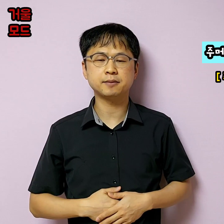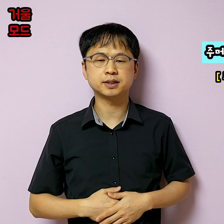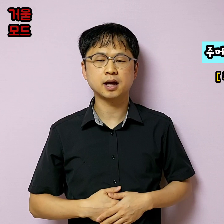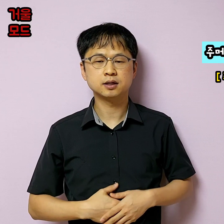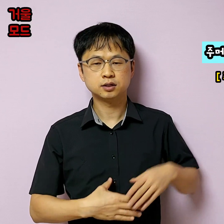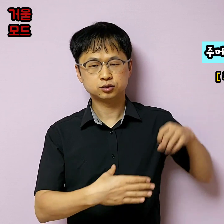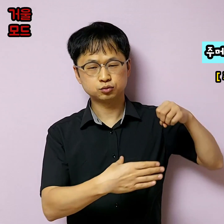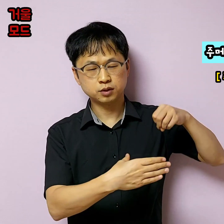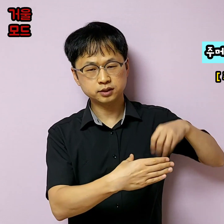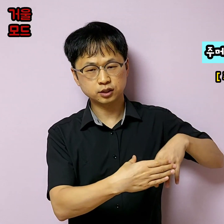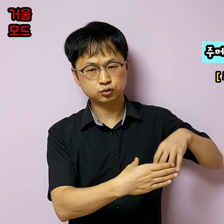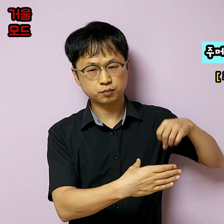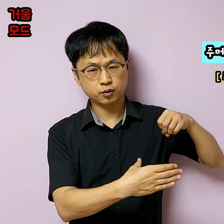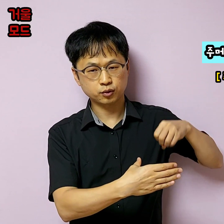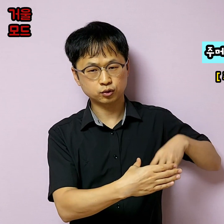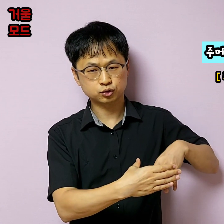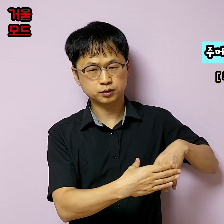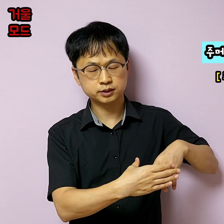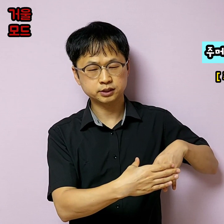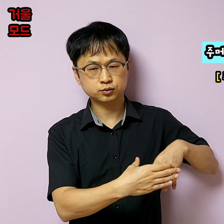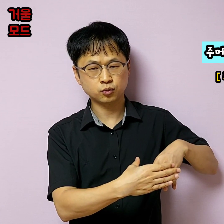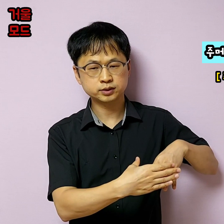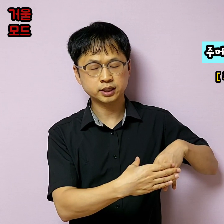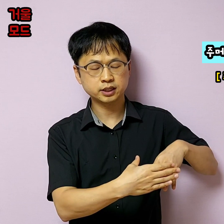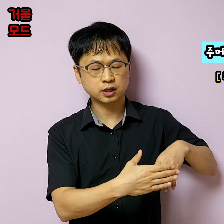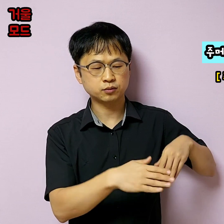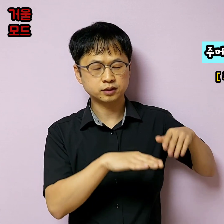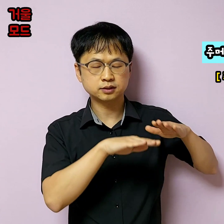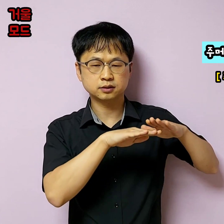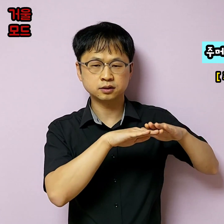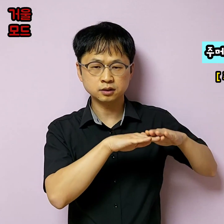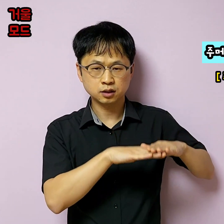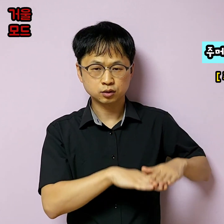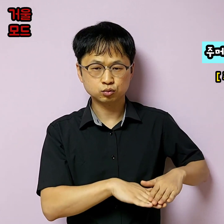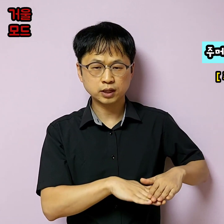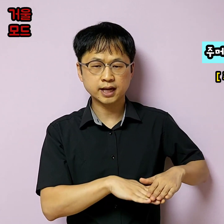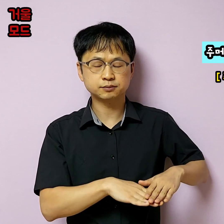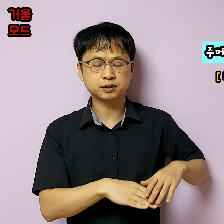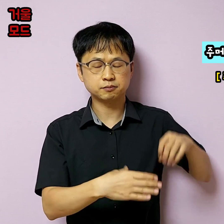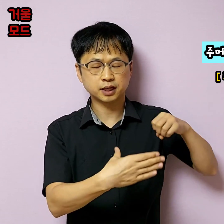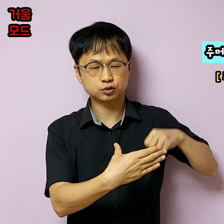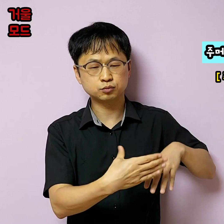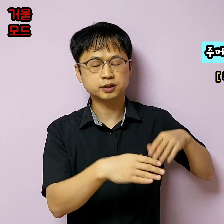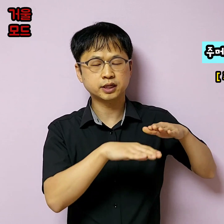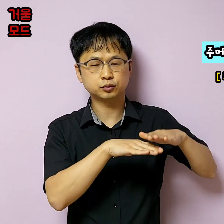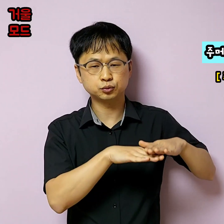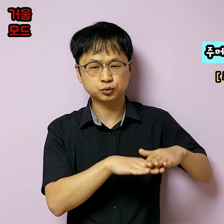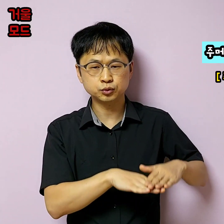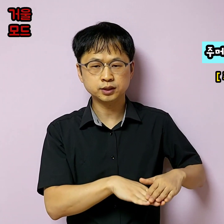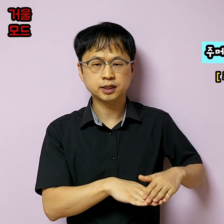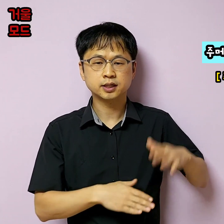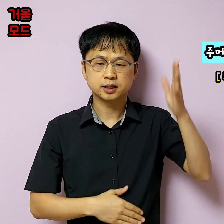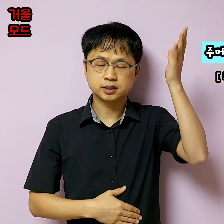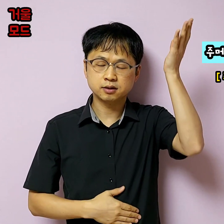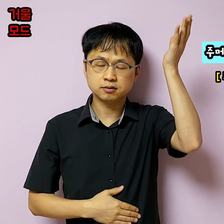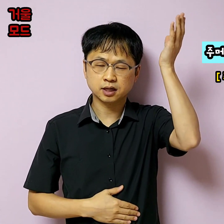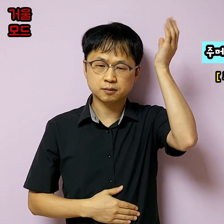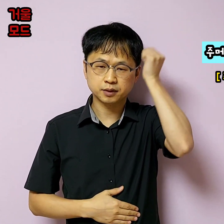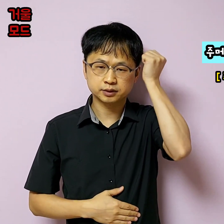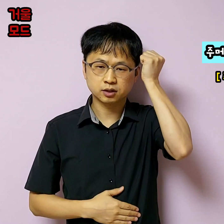해입니다. 주머니란 수업 배웠고요. 주머니 속 챙겨 나온, 여기서는 두다 하시면 됩니다. 주머니에 둔 기억은 아까